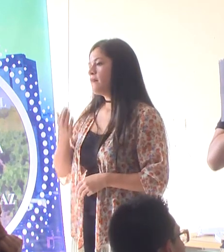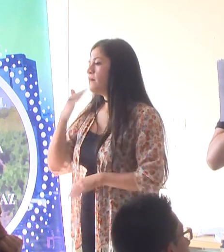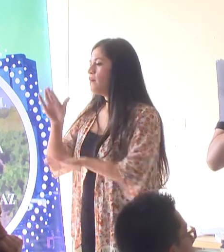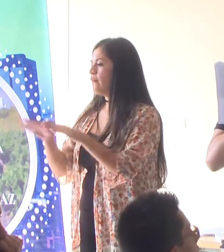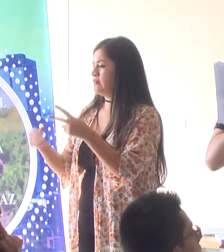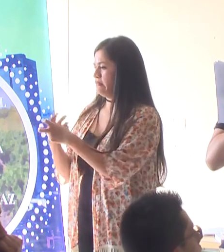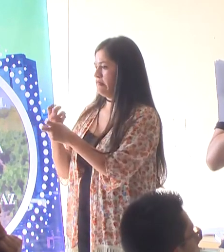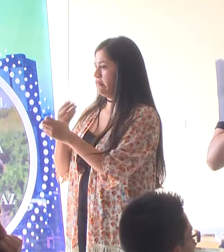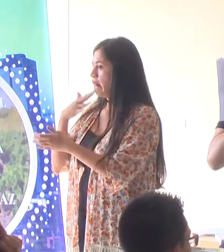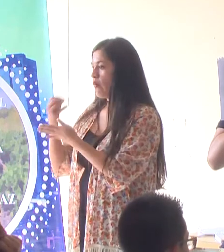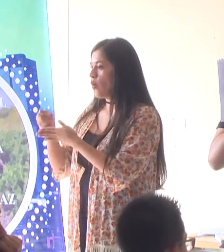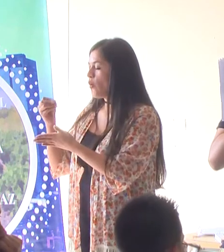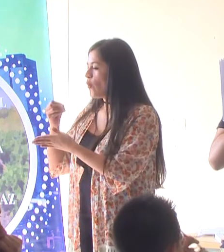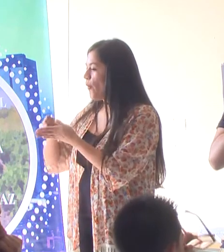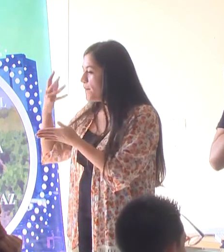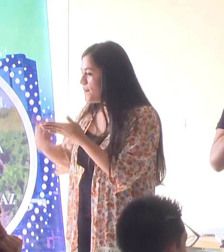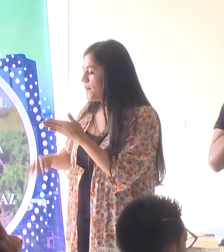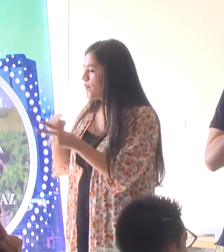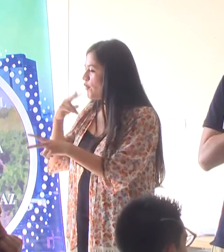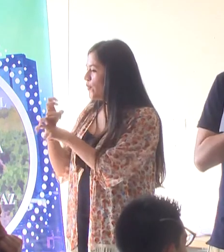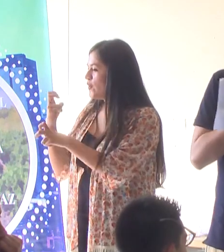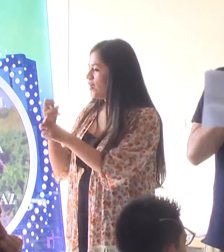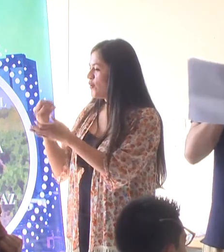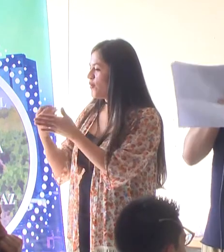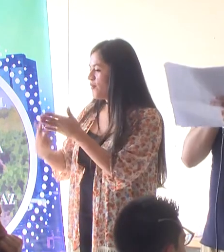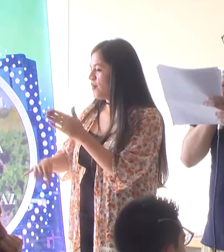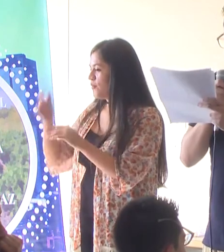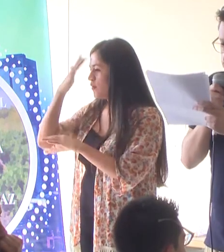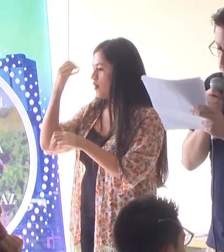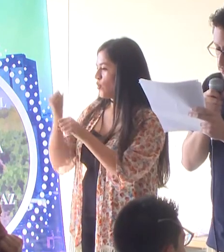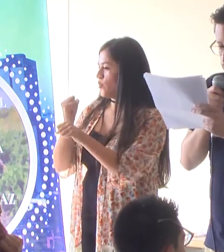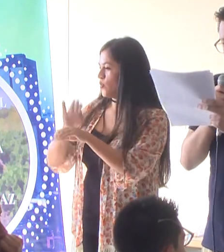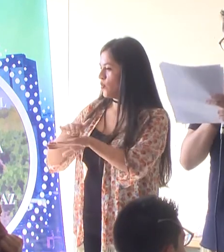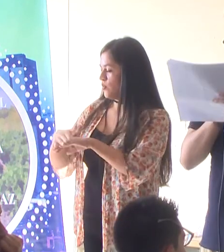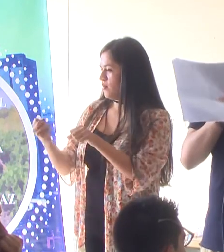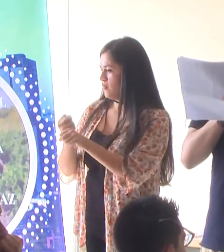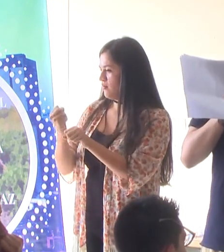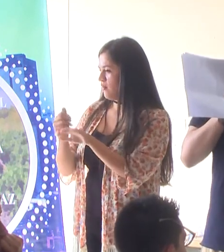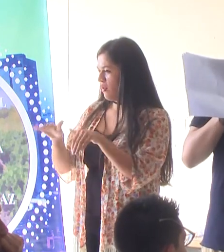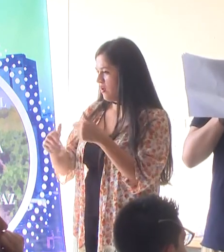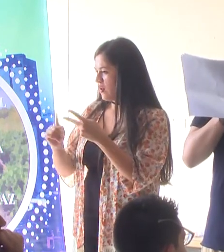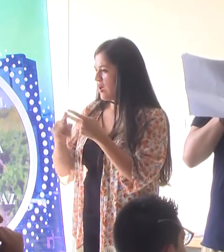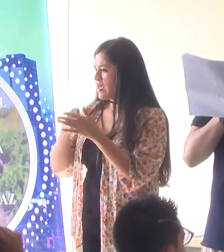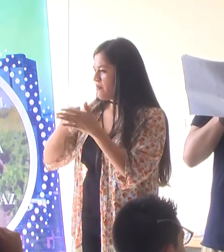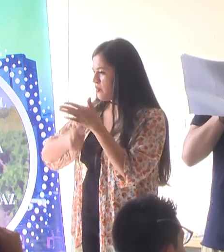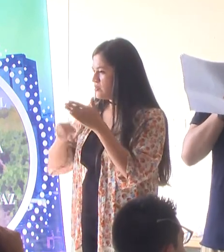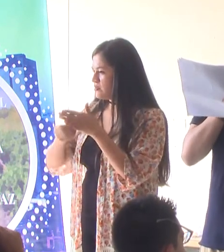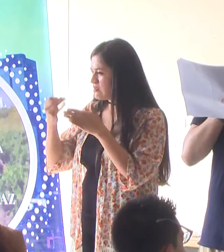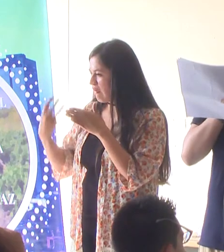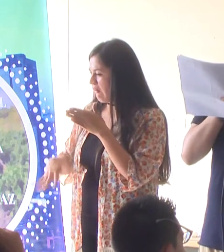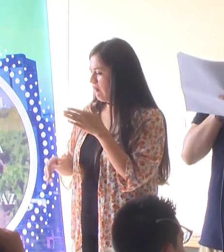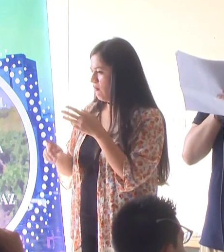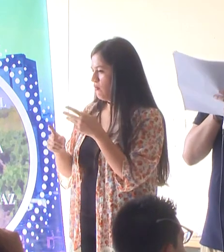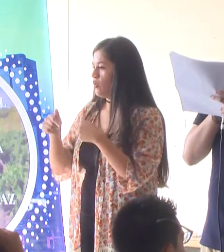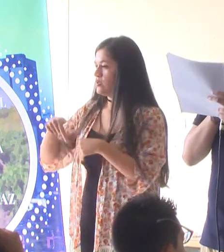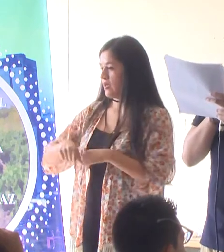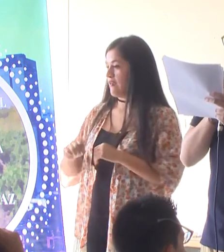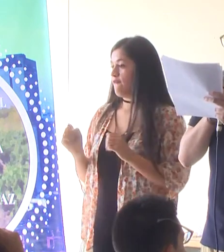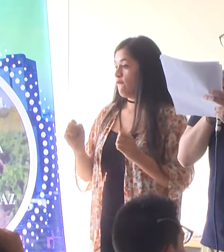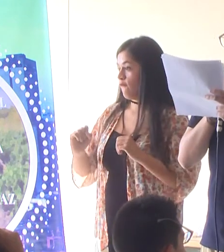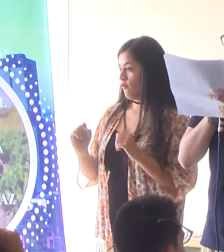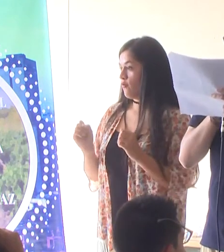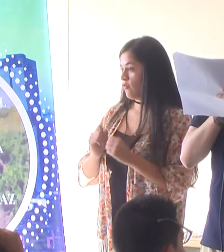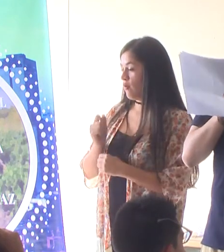para la mejor palabra para la bogotá mejor para todos que quiere muy buena carne